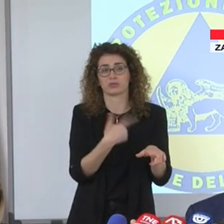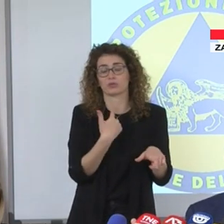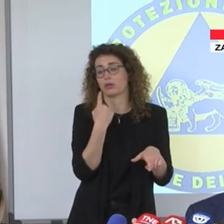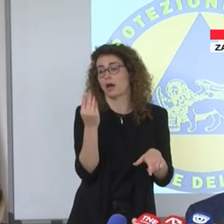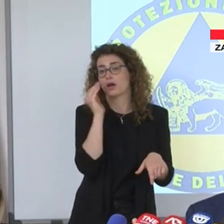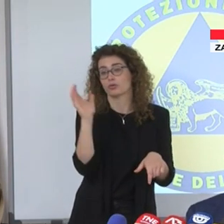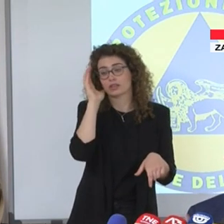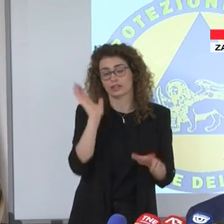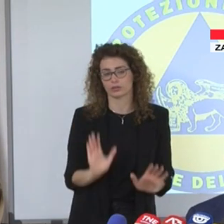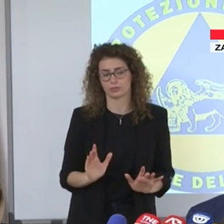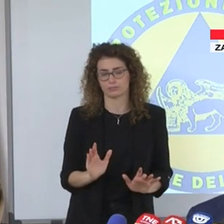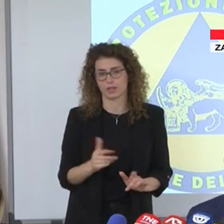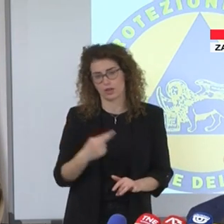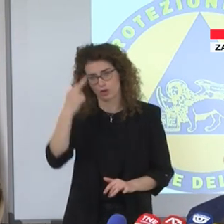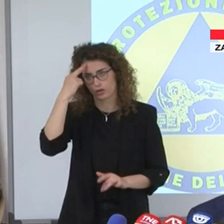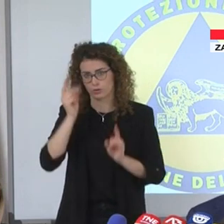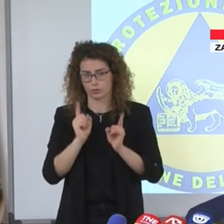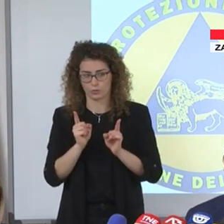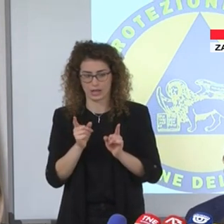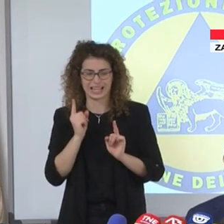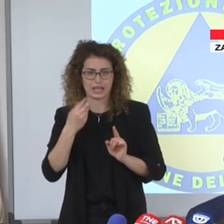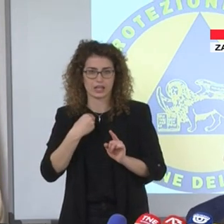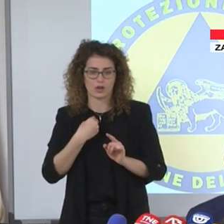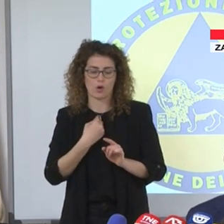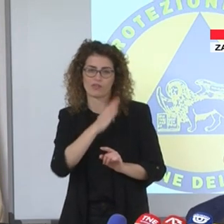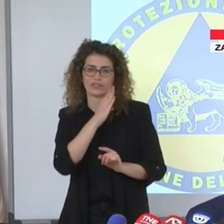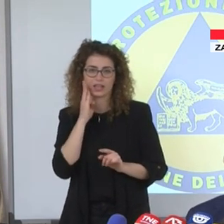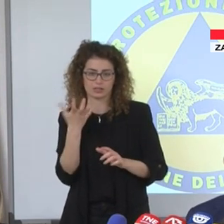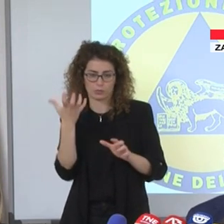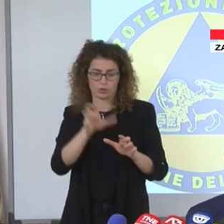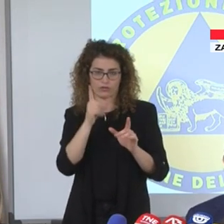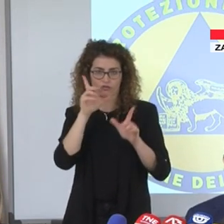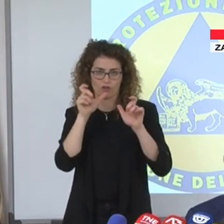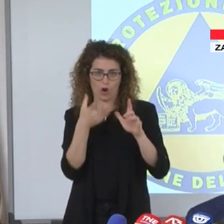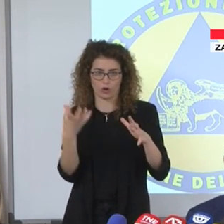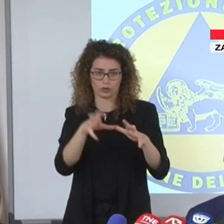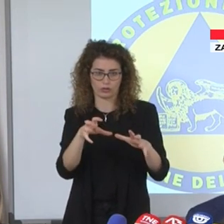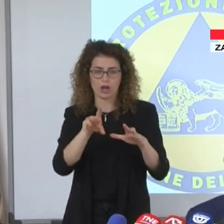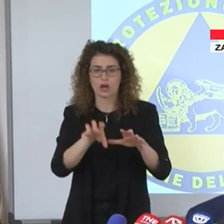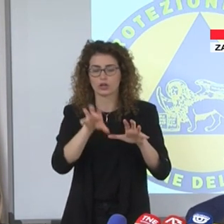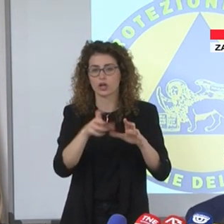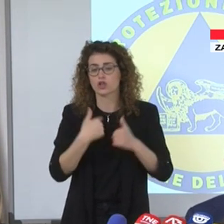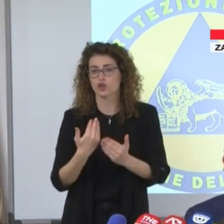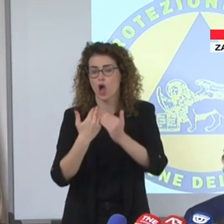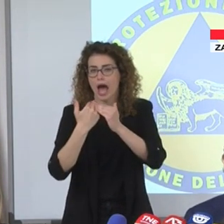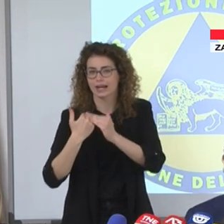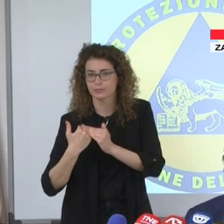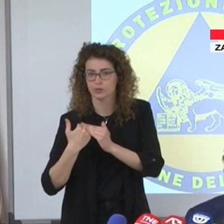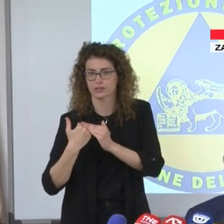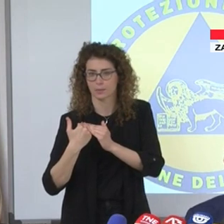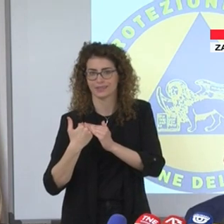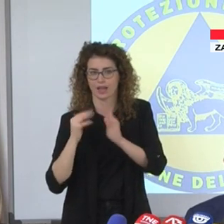a voi, che io anche se posto una foto nel mio Facebook ho la responsabilità che la veda il